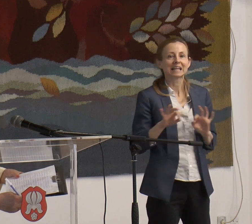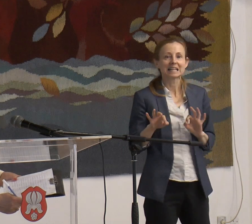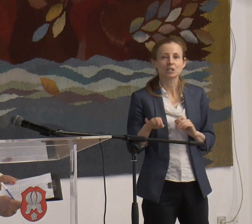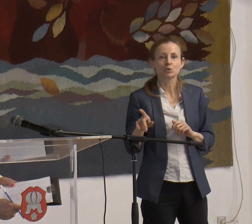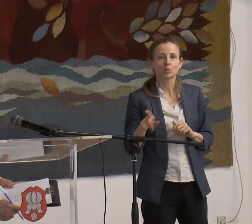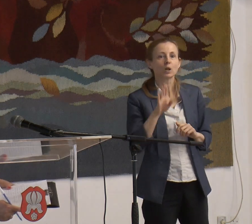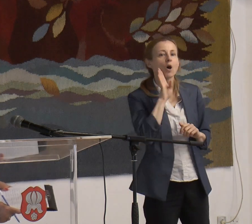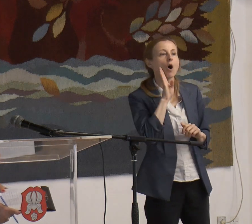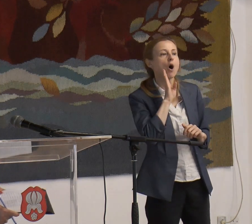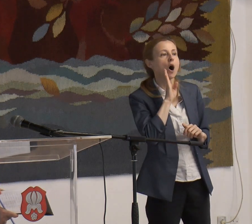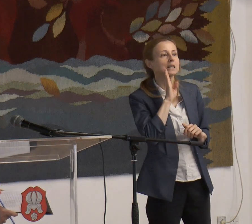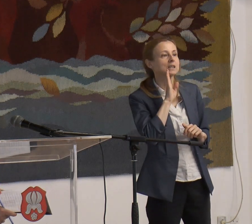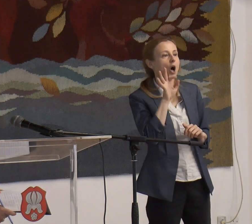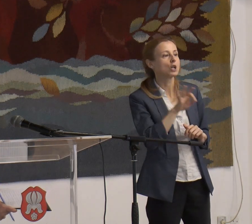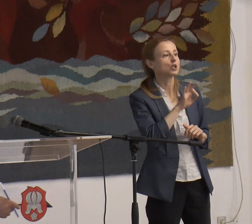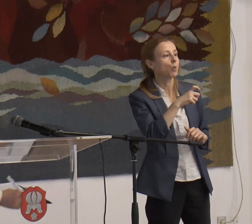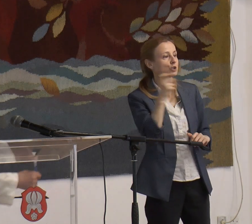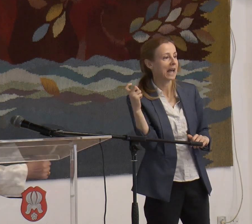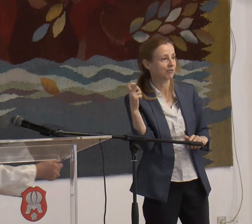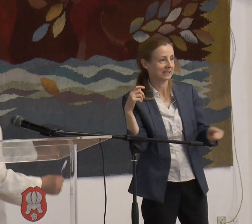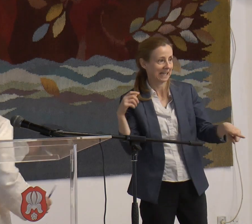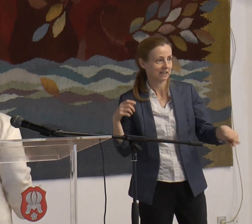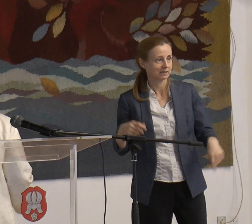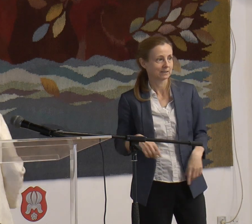felkészül Antal Józsefné.